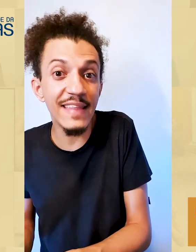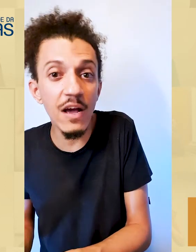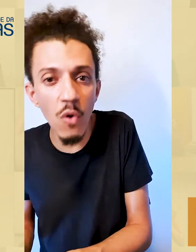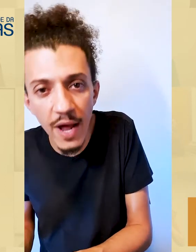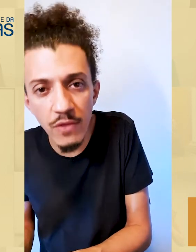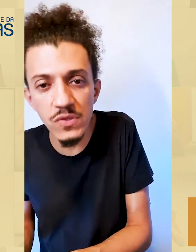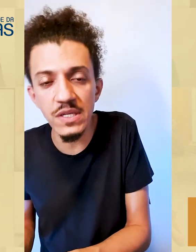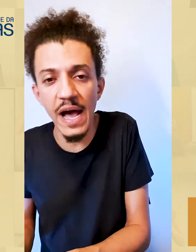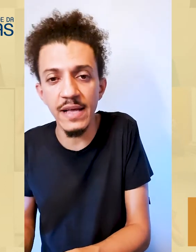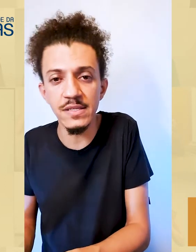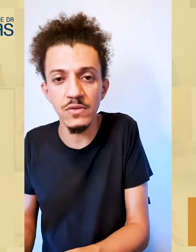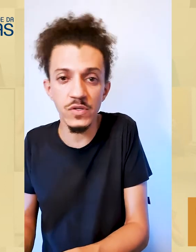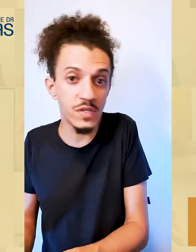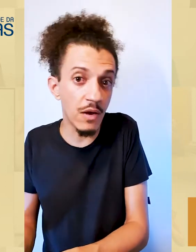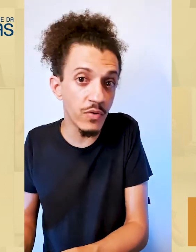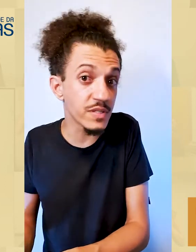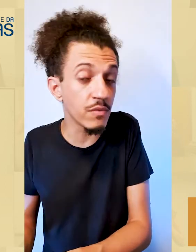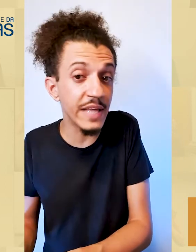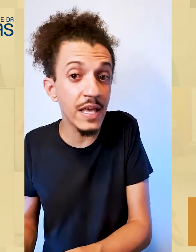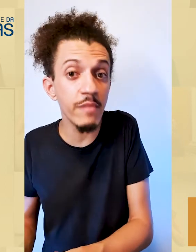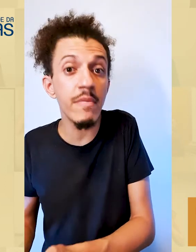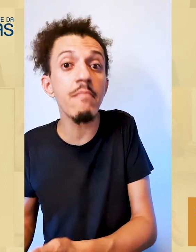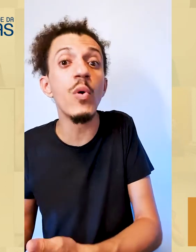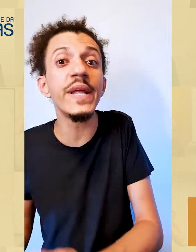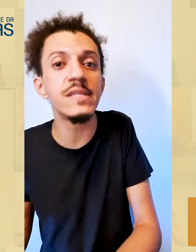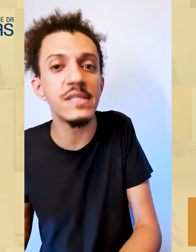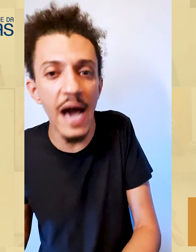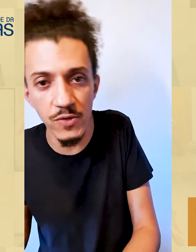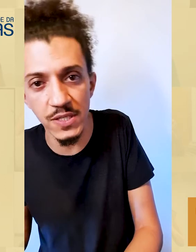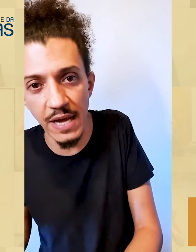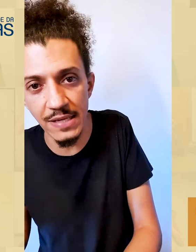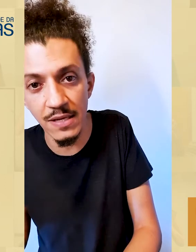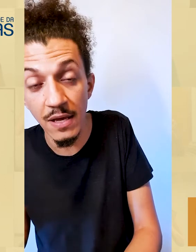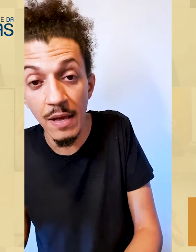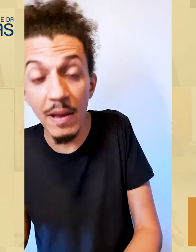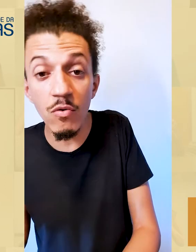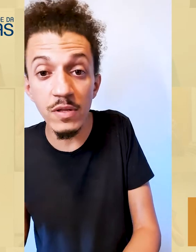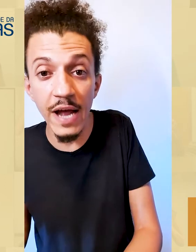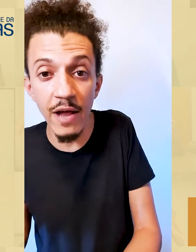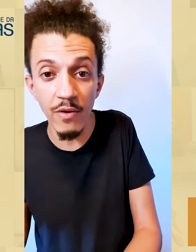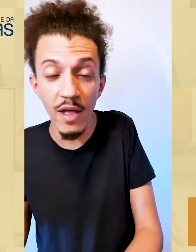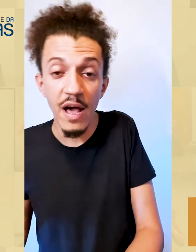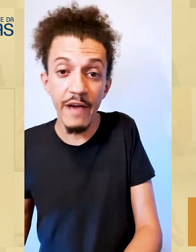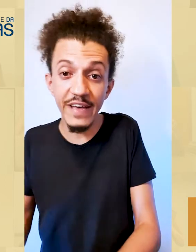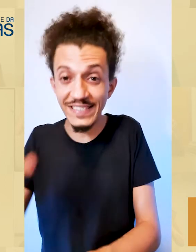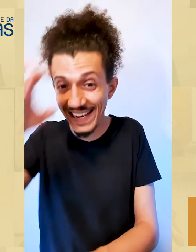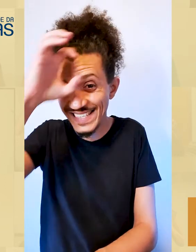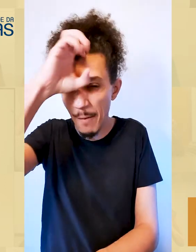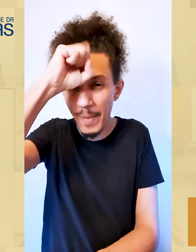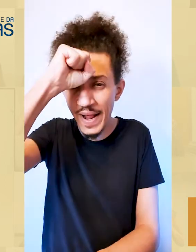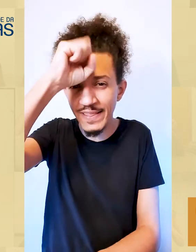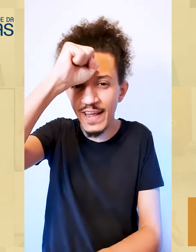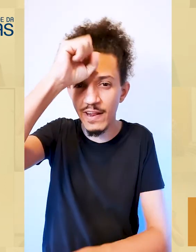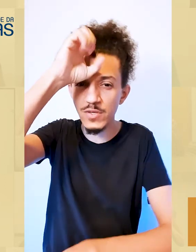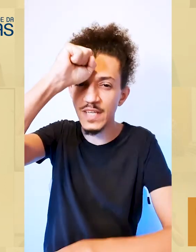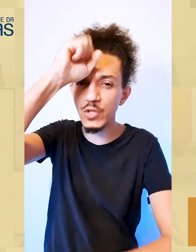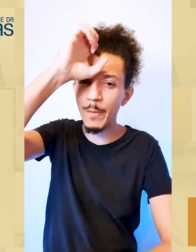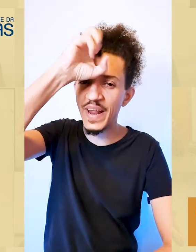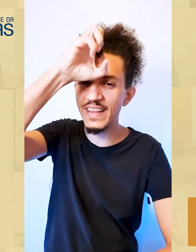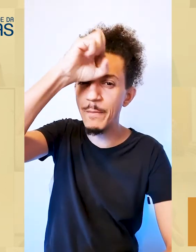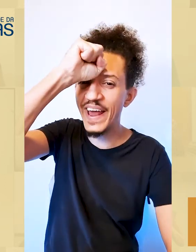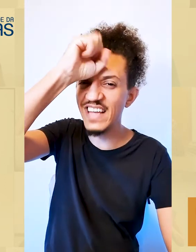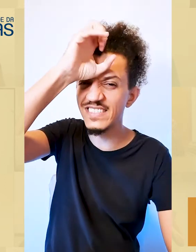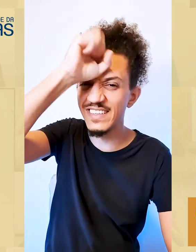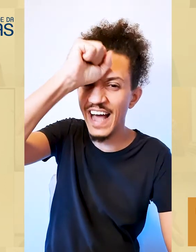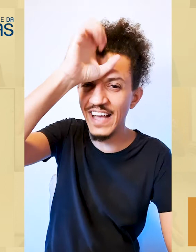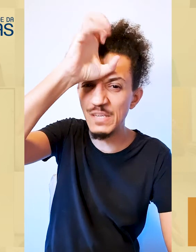ficar decorando os sinais. Nossos alunos não têm que memorizar os sinais. Pelo contrário, ao invés deles aprenderem, o sinal de